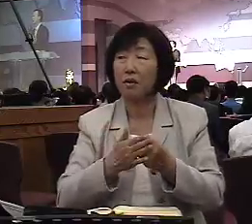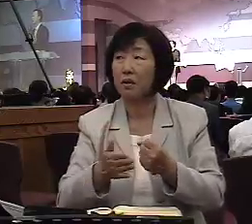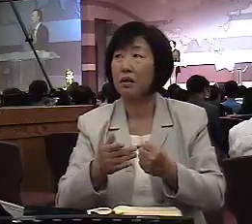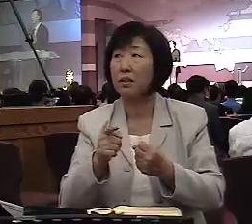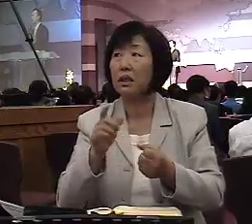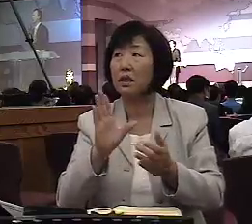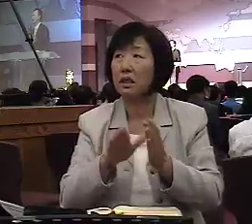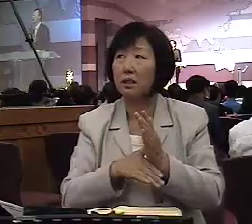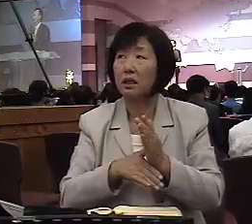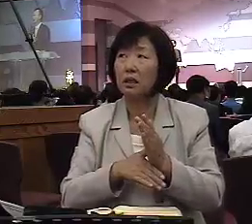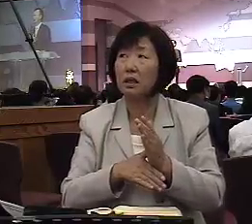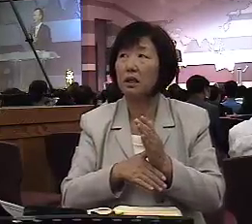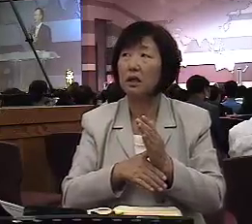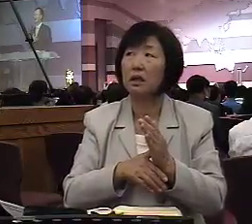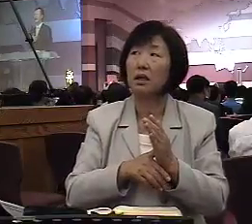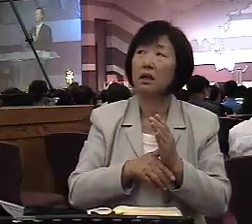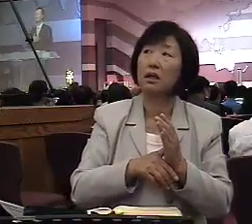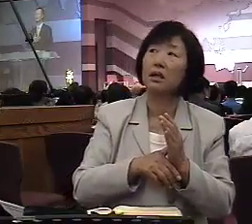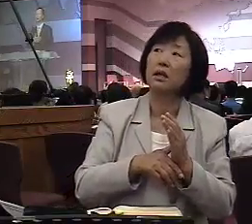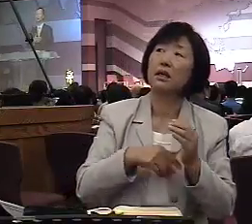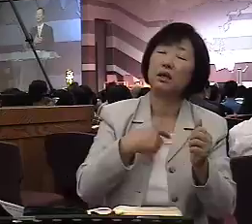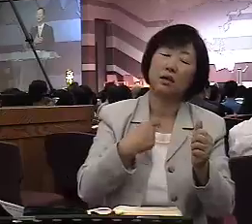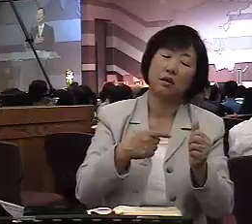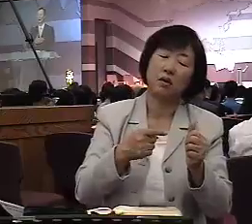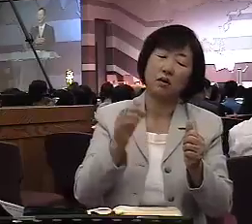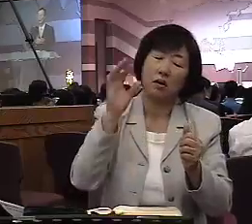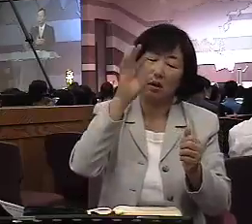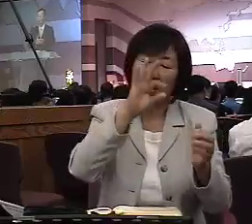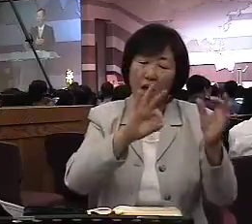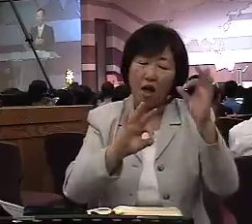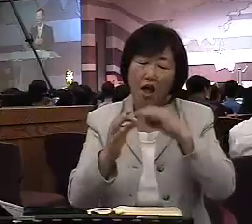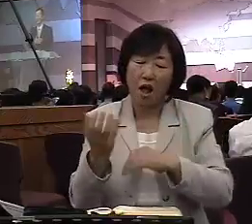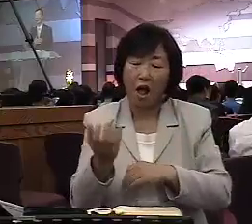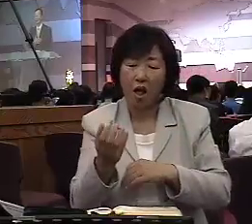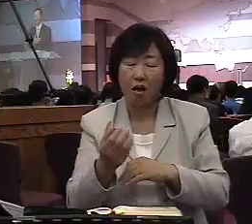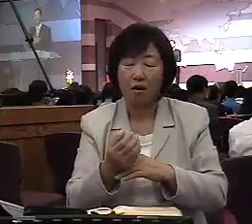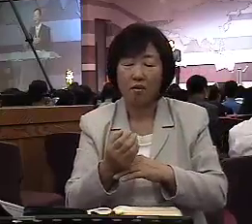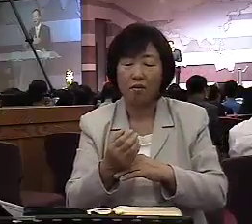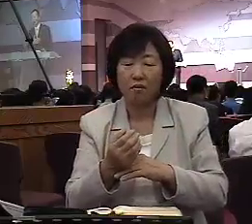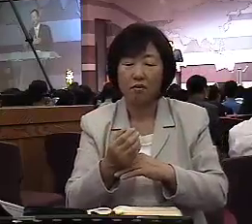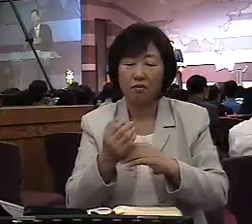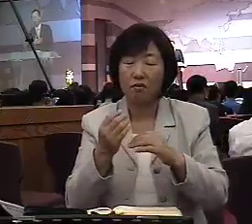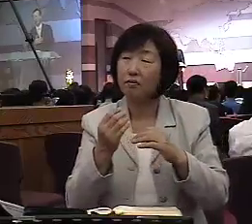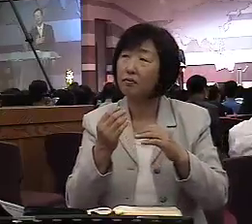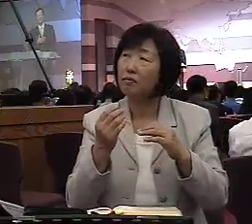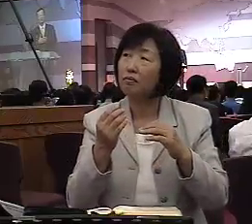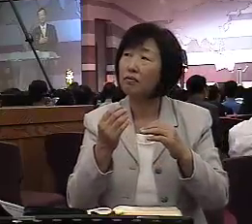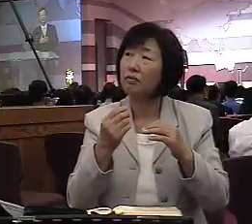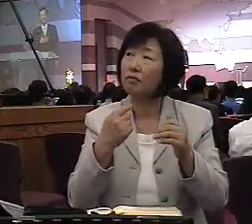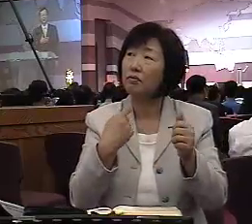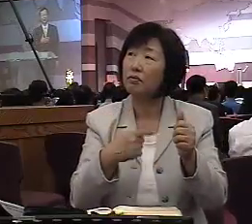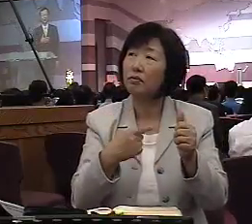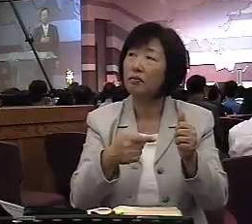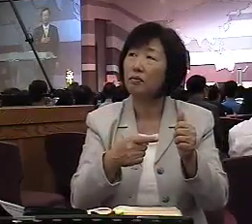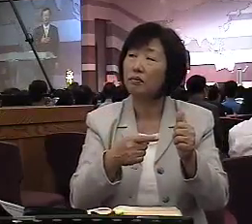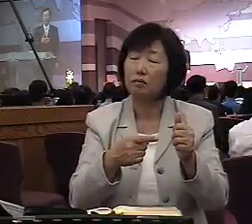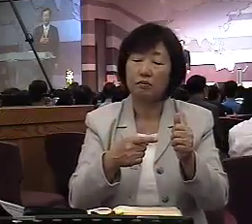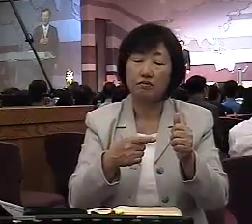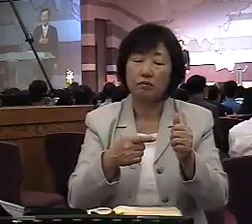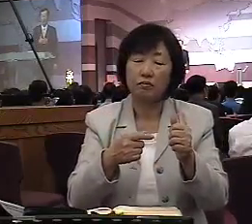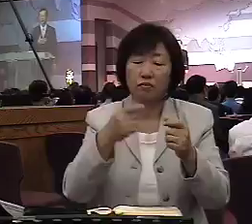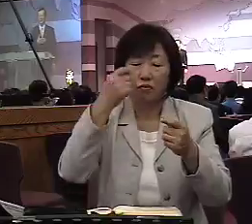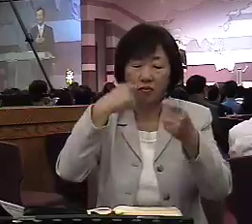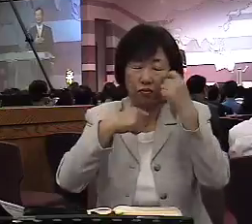그 당시에 교부를 찾아서 그 아픔을, 고통을 말하면서 눈물을 흘리는데 그 교부께서 주신 말씀,